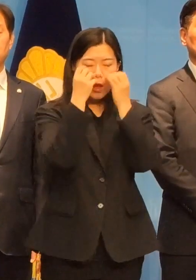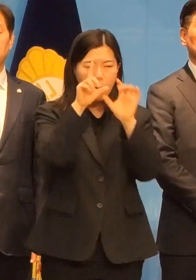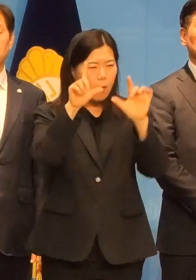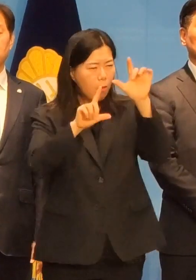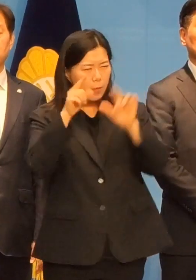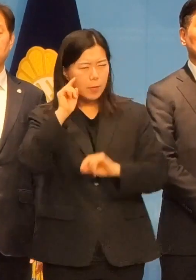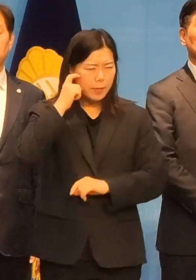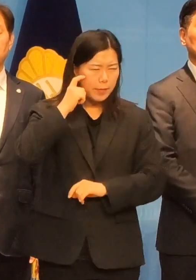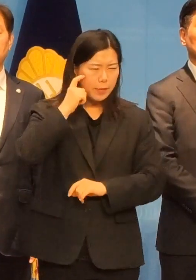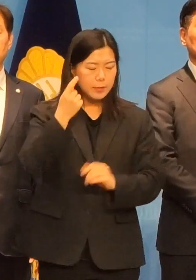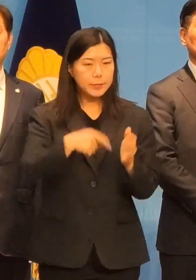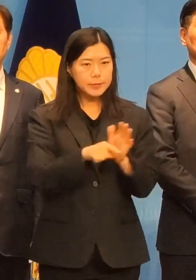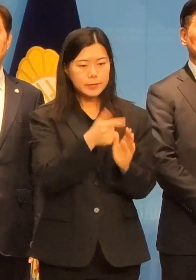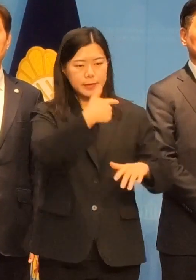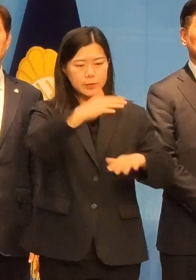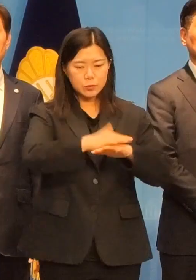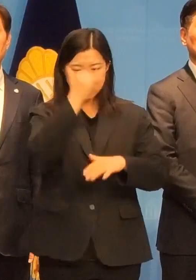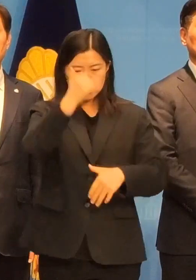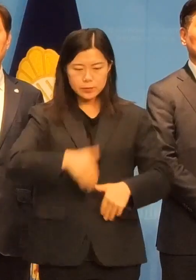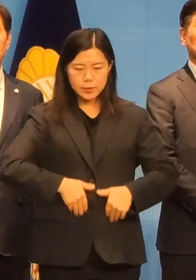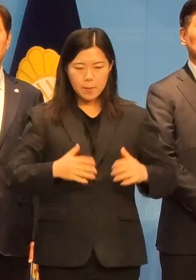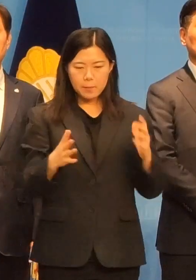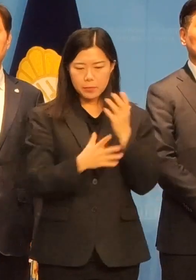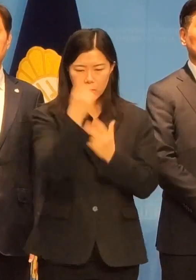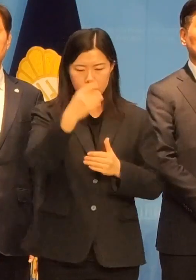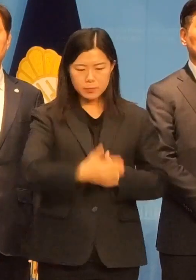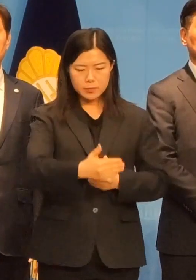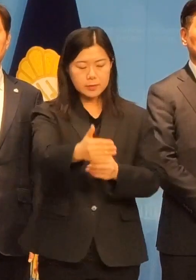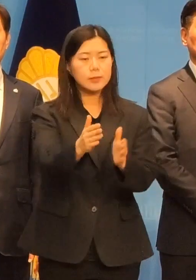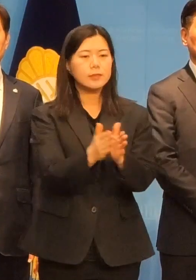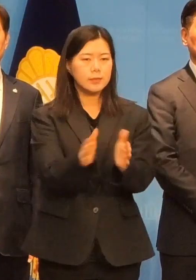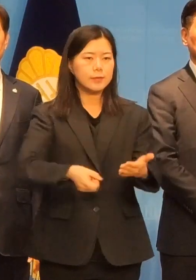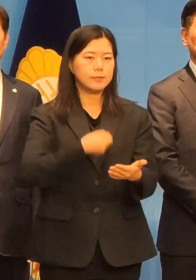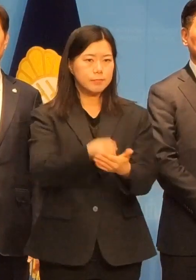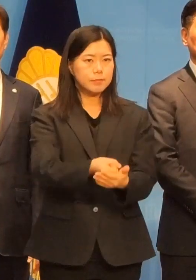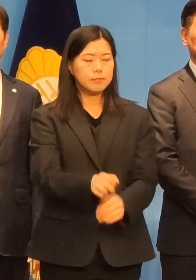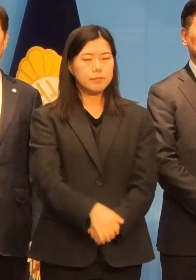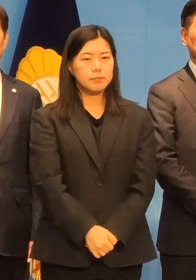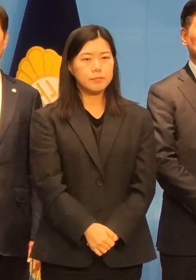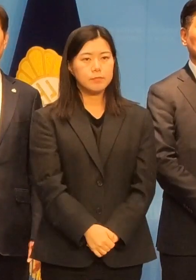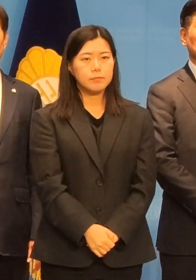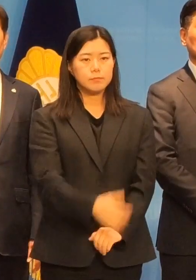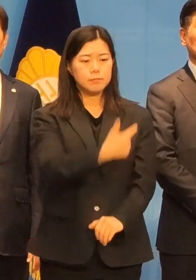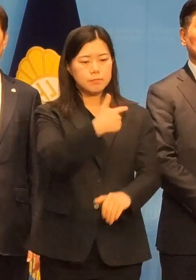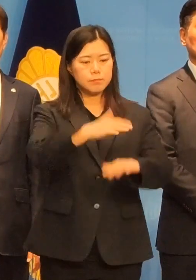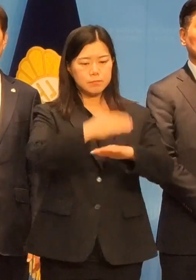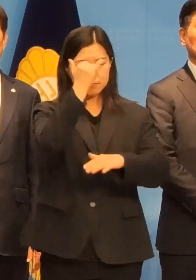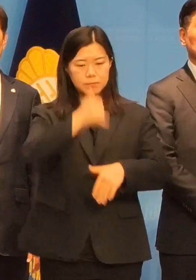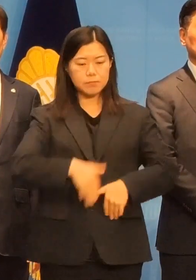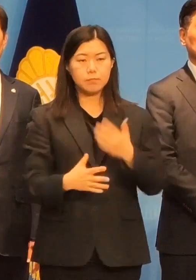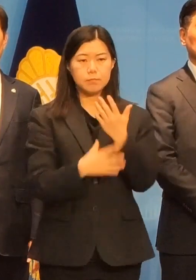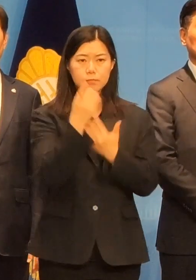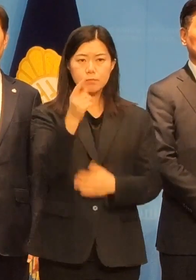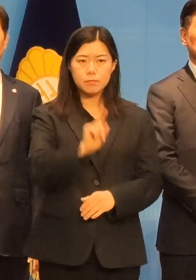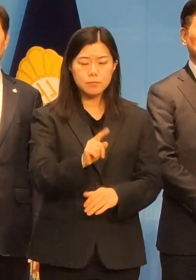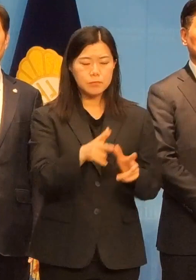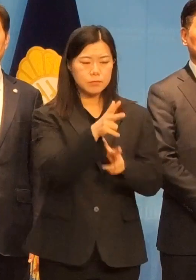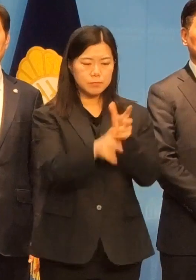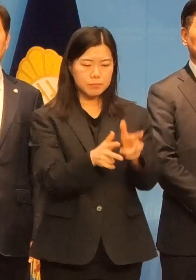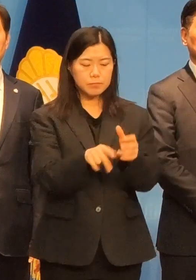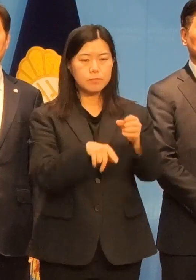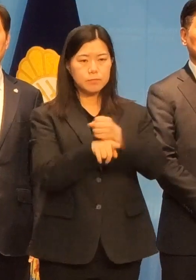위한 대전 충남 통합을 위한 절차를 시작하기로 결정했습니다. 대전 충남 통합은 산업,